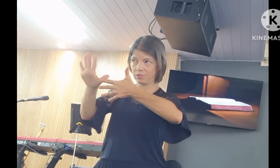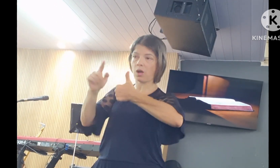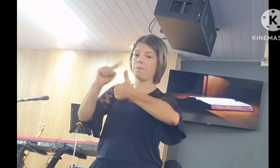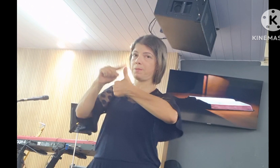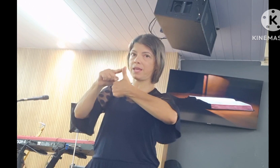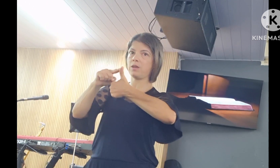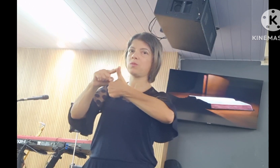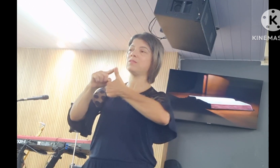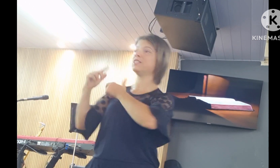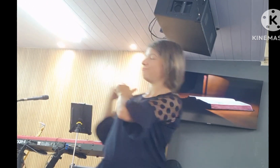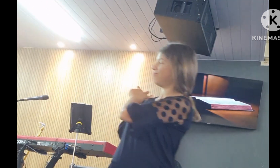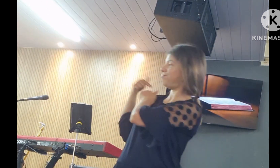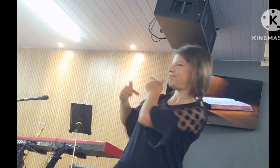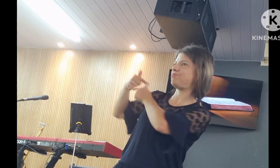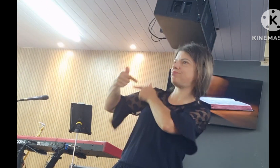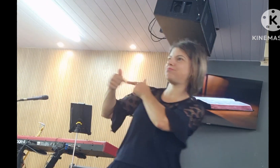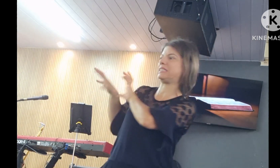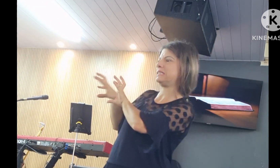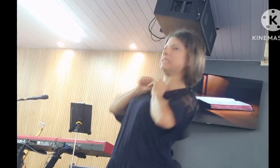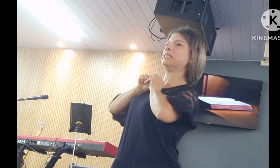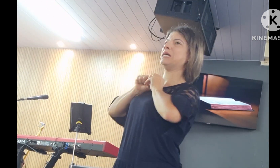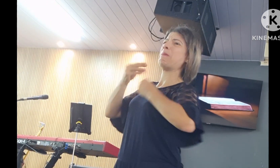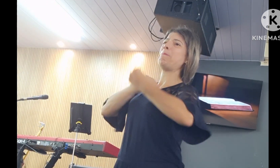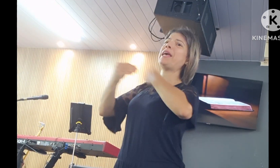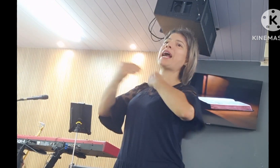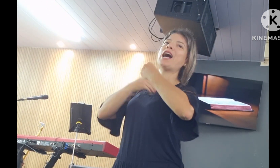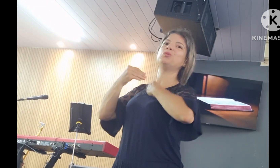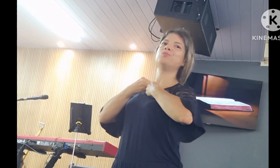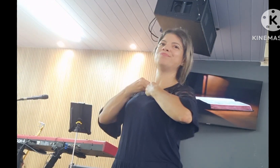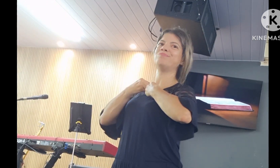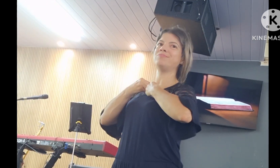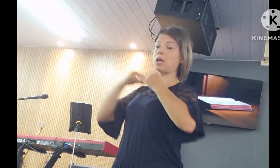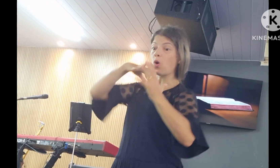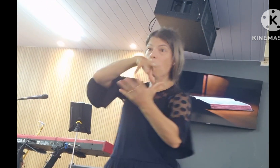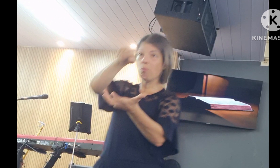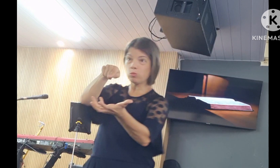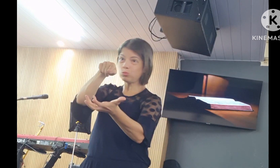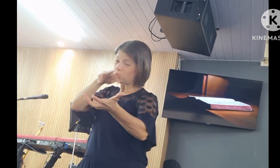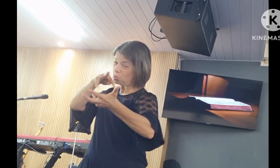Primeiro, Romanos 3:23. Todos pecaram